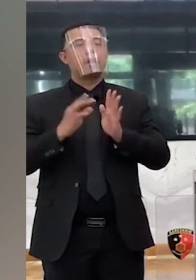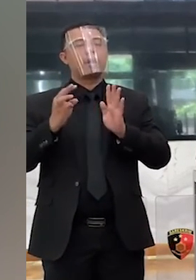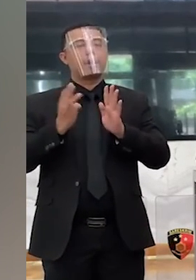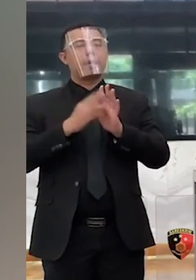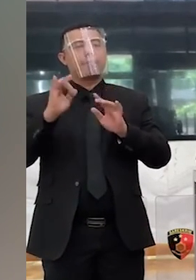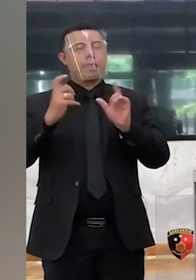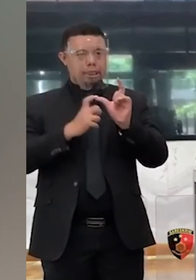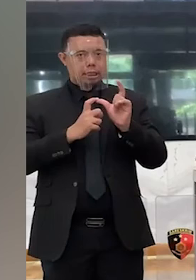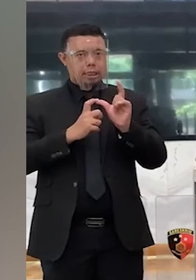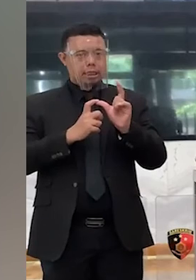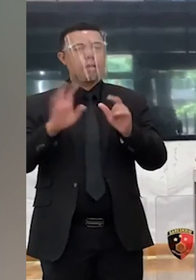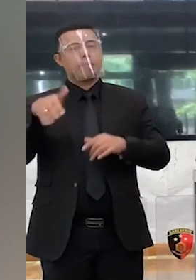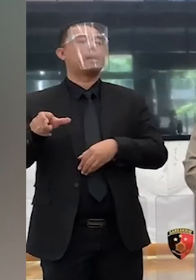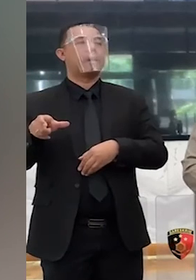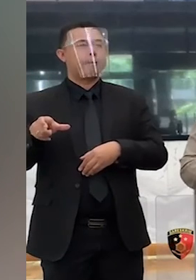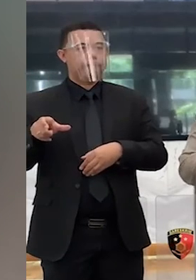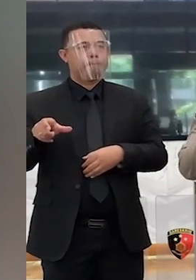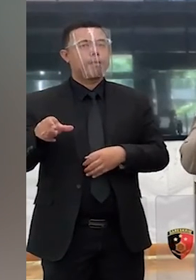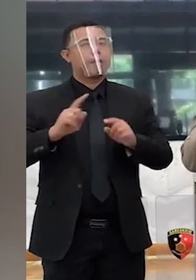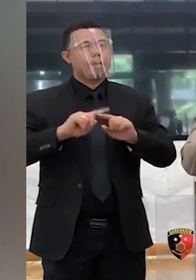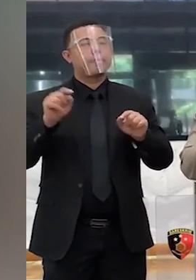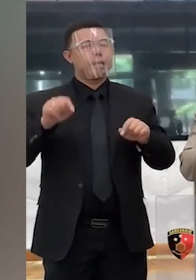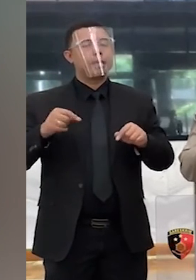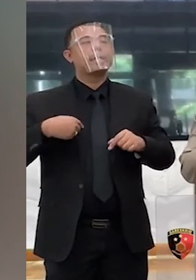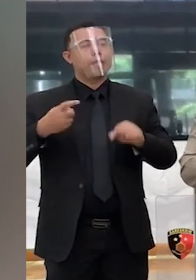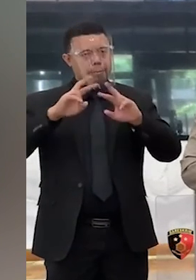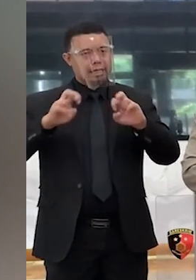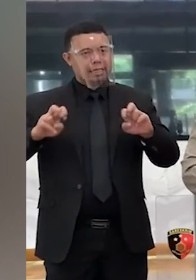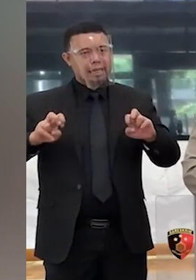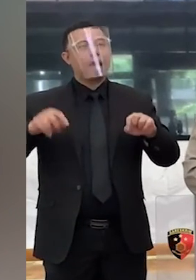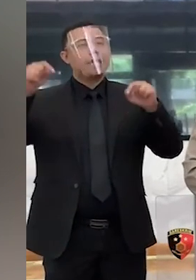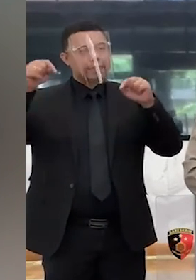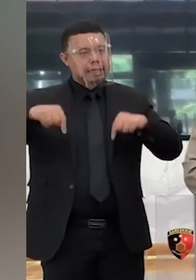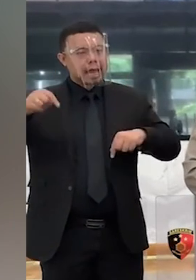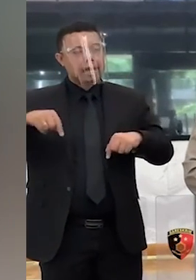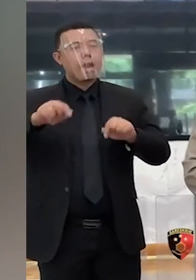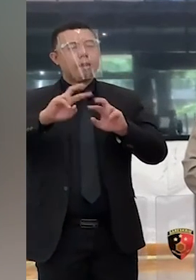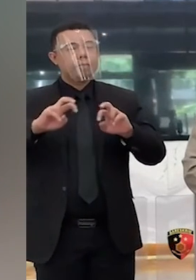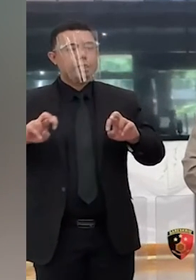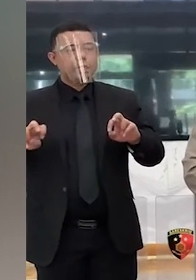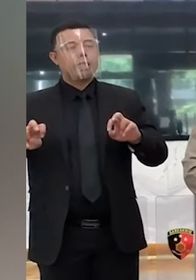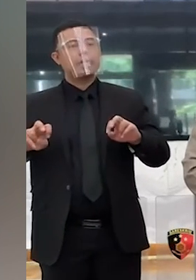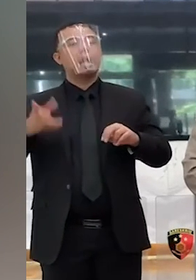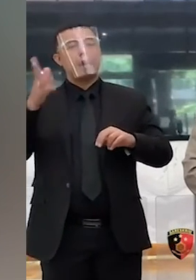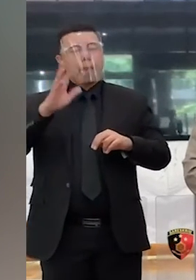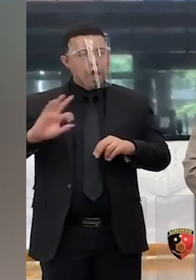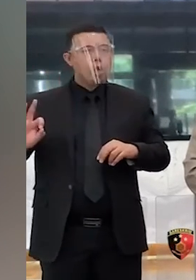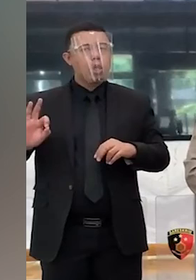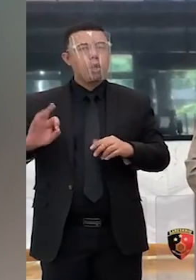Miss, meninggal dunia. Tapi ini kita dalami. Saat ini penyidik